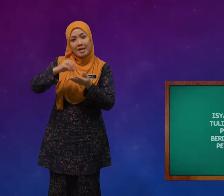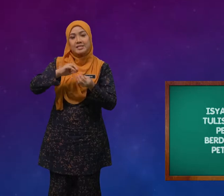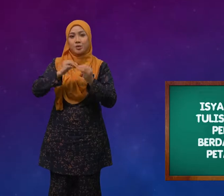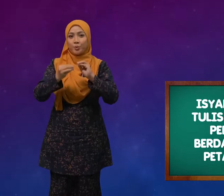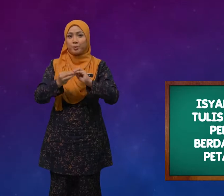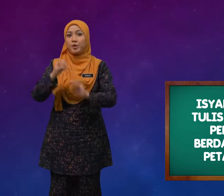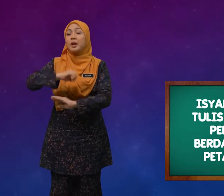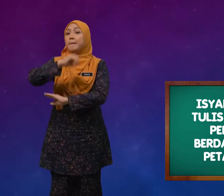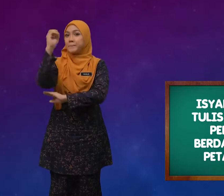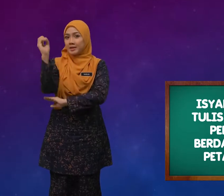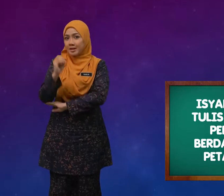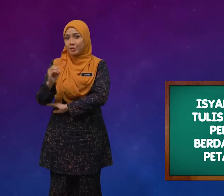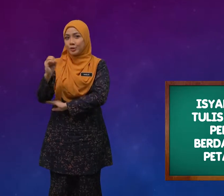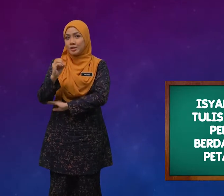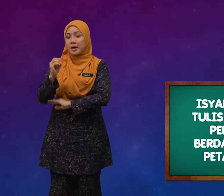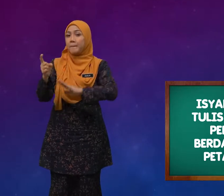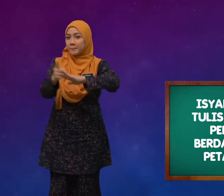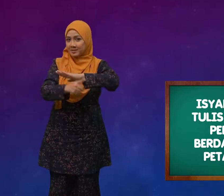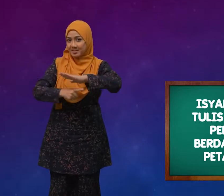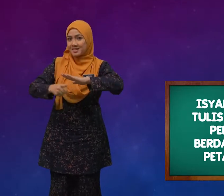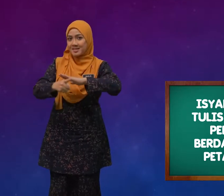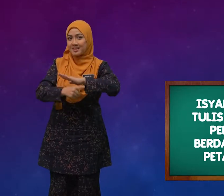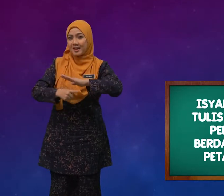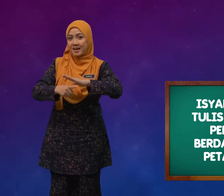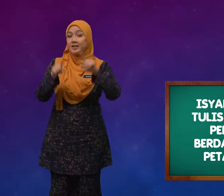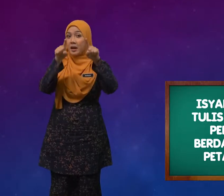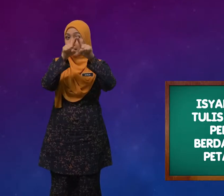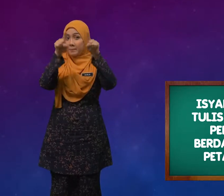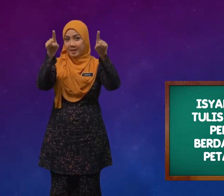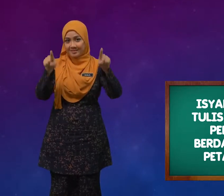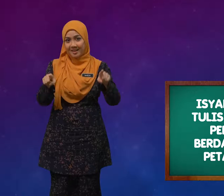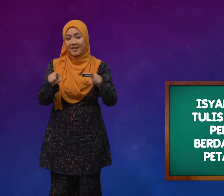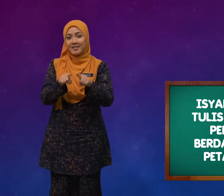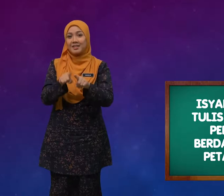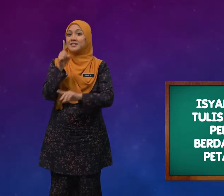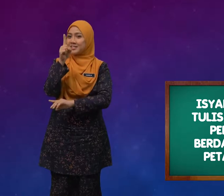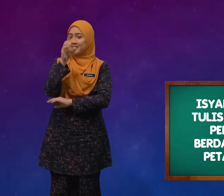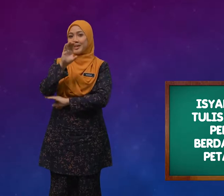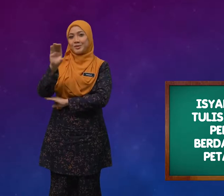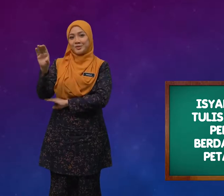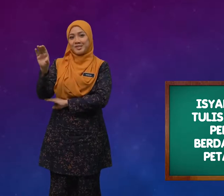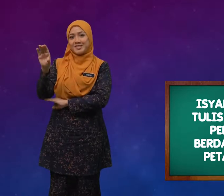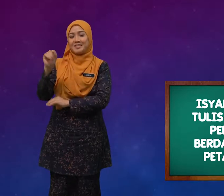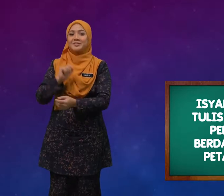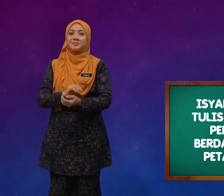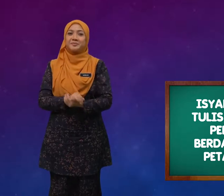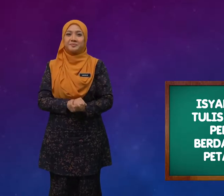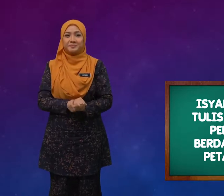menulis nombor peratus berdasarkan petak seratus.